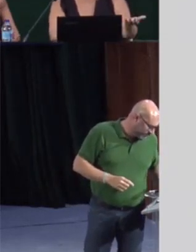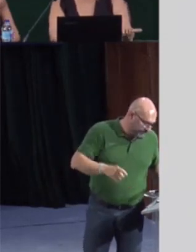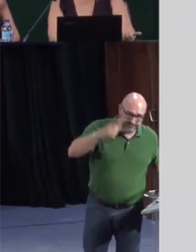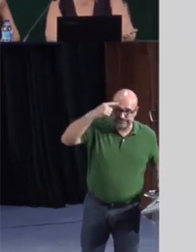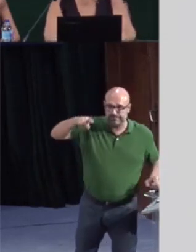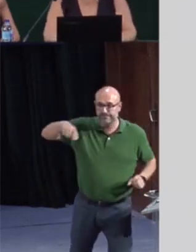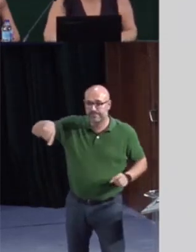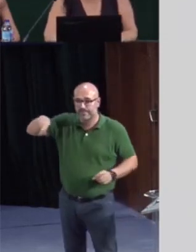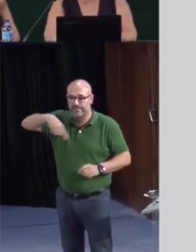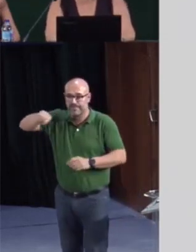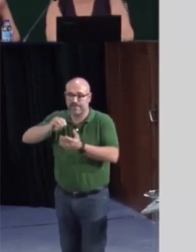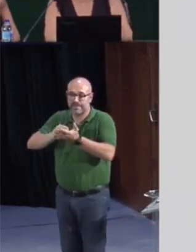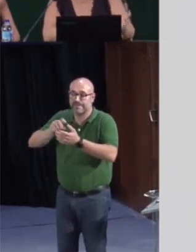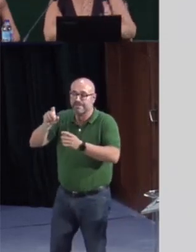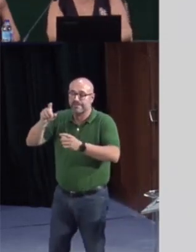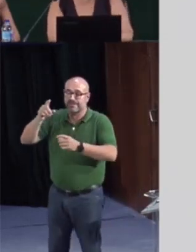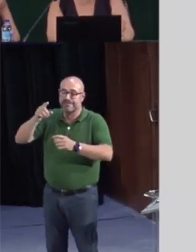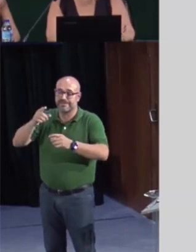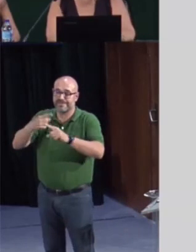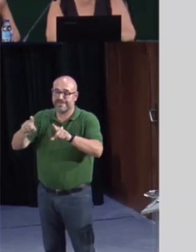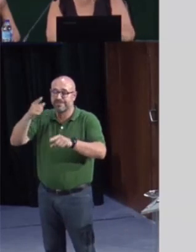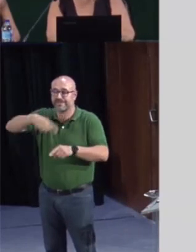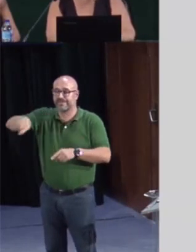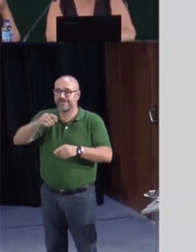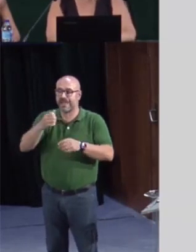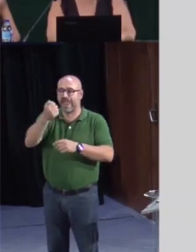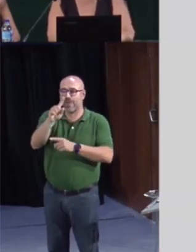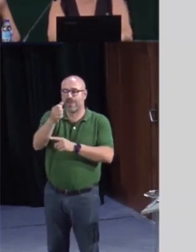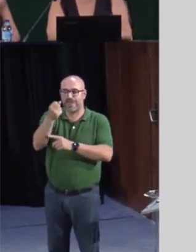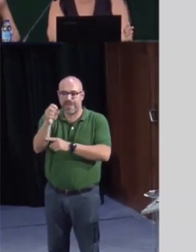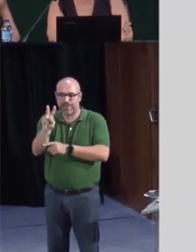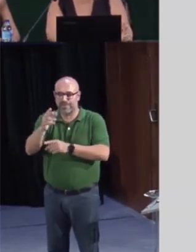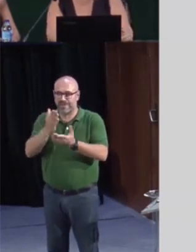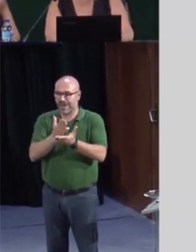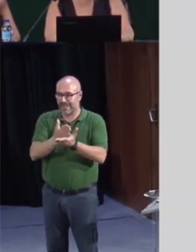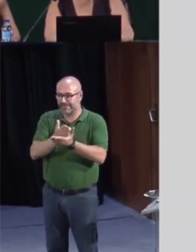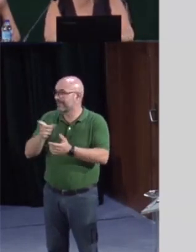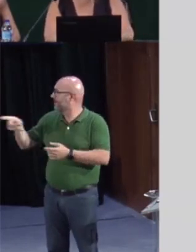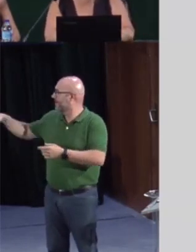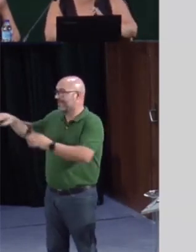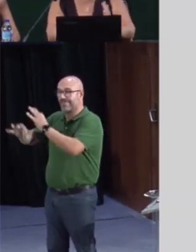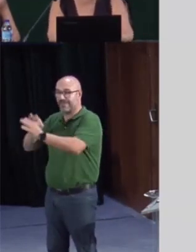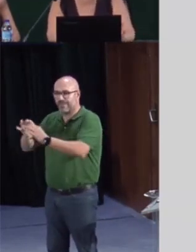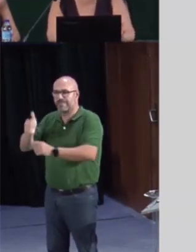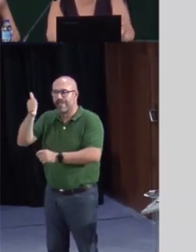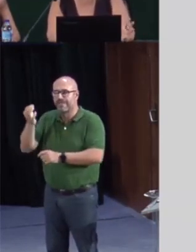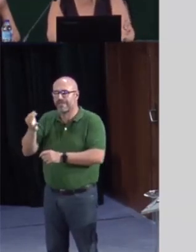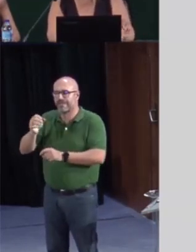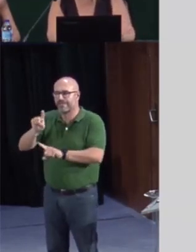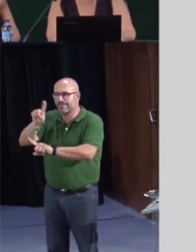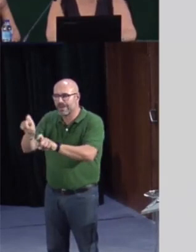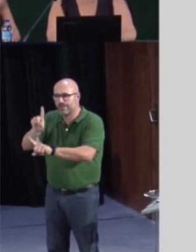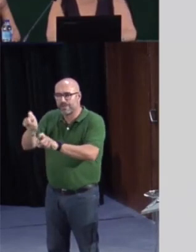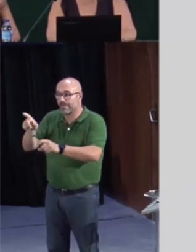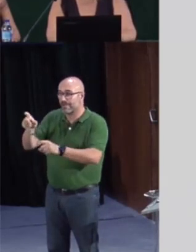Que también antes lo que ocurría era que se le hacían entrevistas a los alumnos sobre su información personal, eran una batería de preguntas